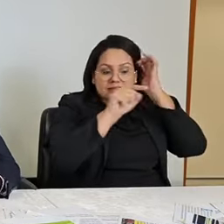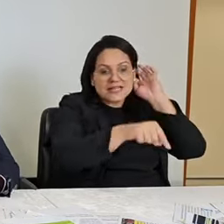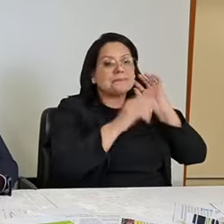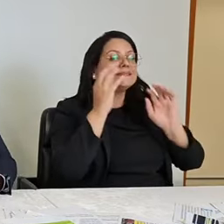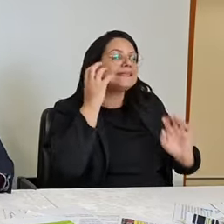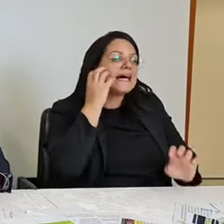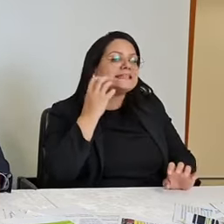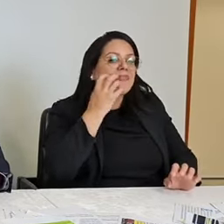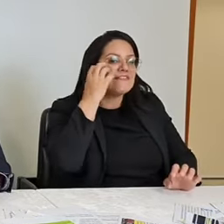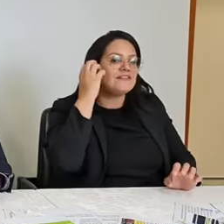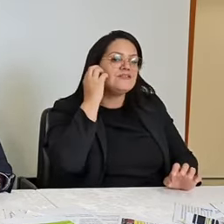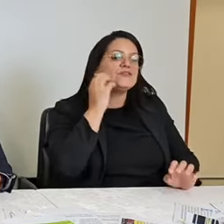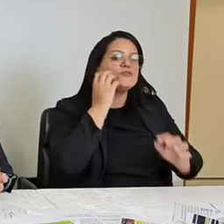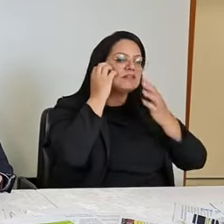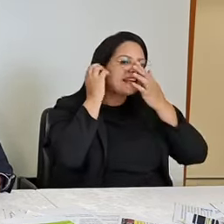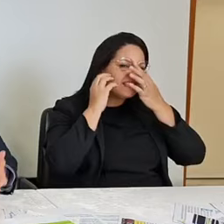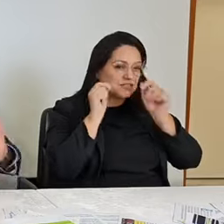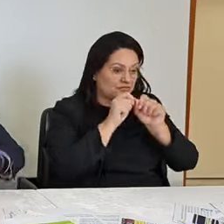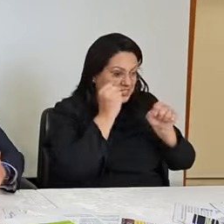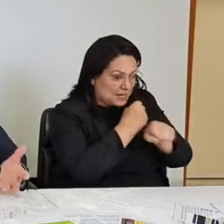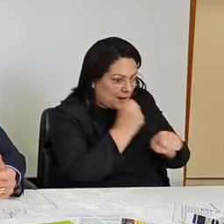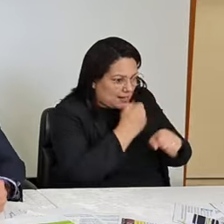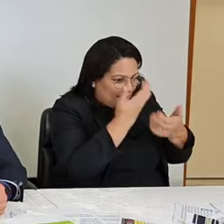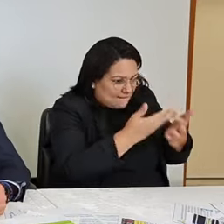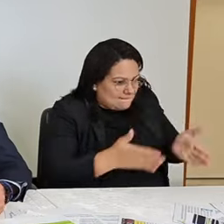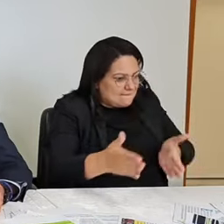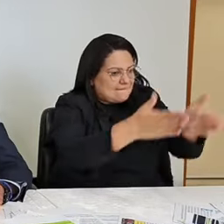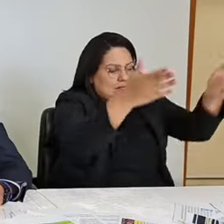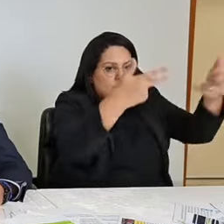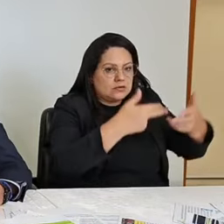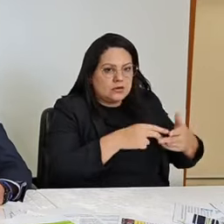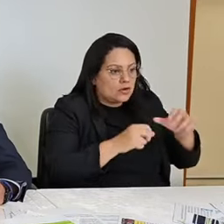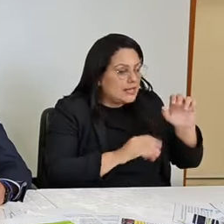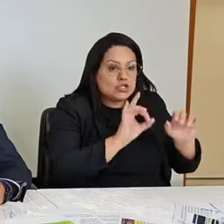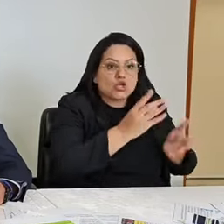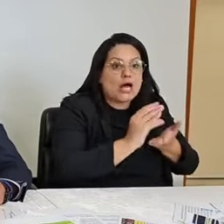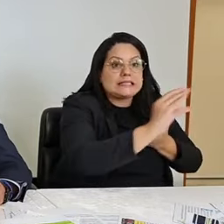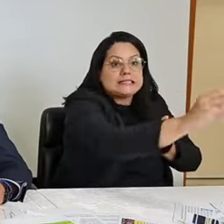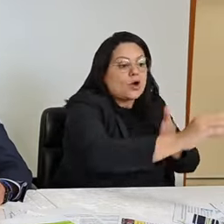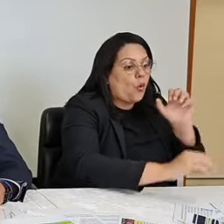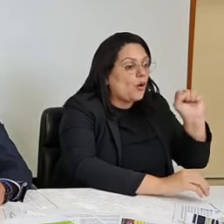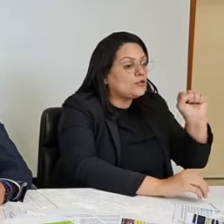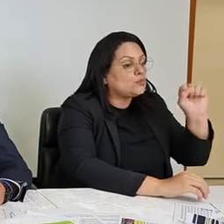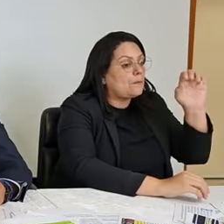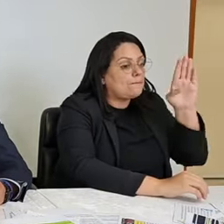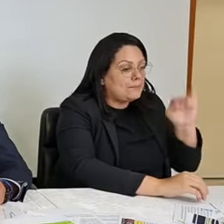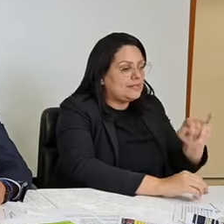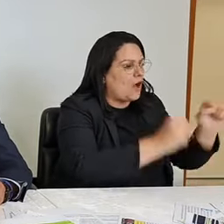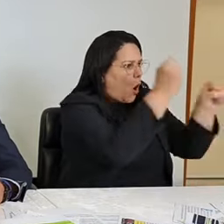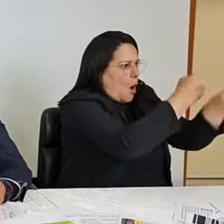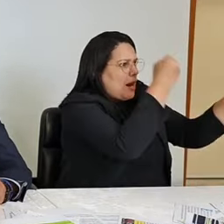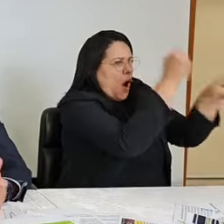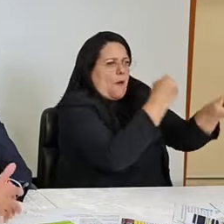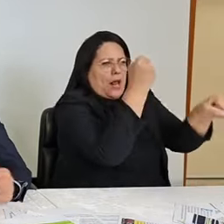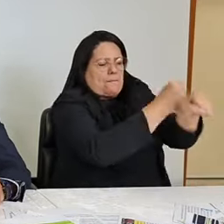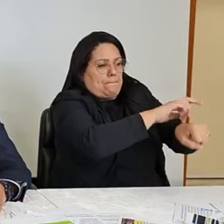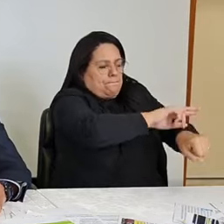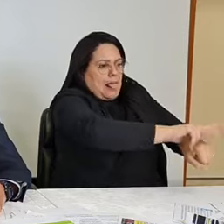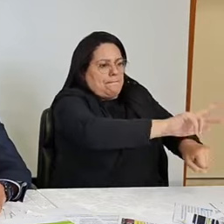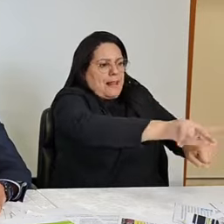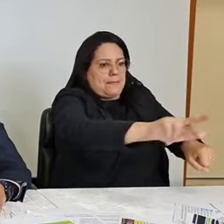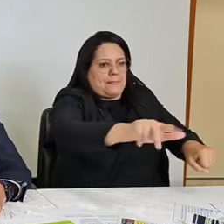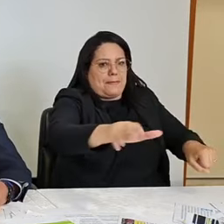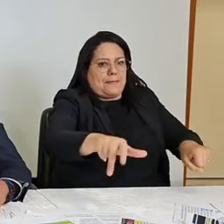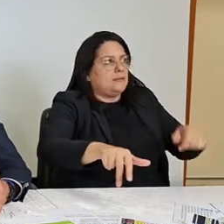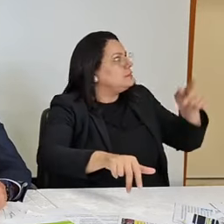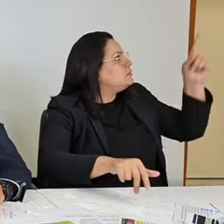imagine se o Tarcísio pudesse, em um ano, né, dobrar o seu orçamento. Como ele faria coisas que nós tanto precisamos por